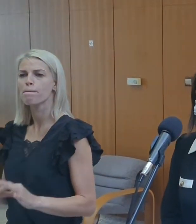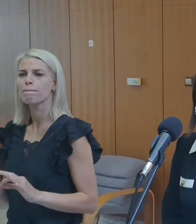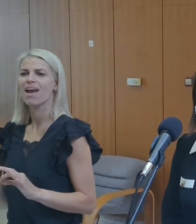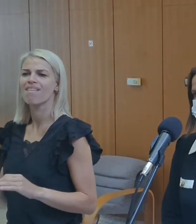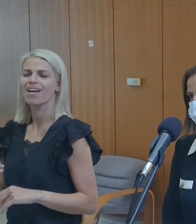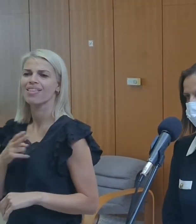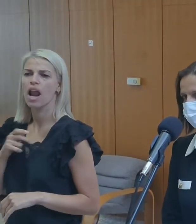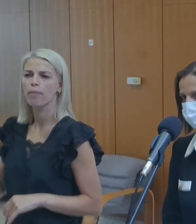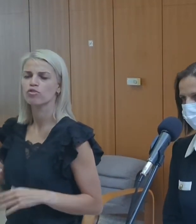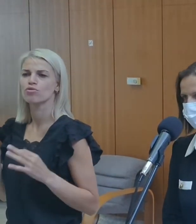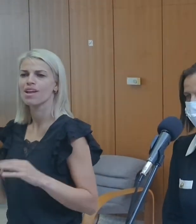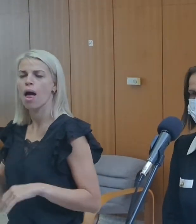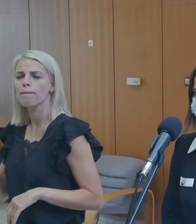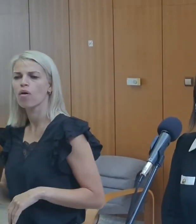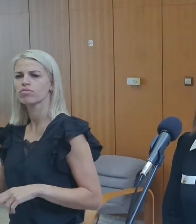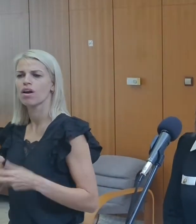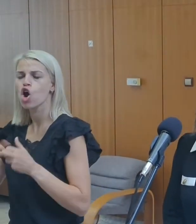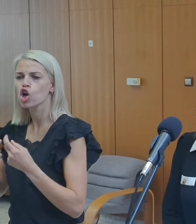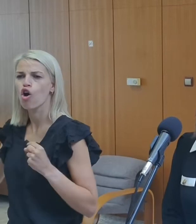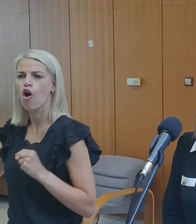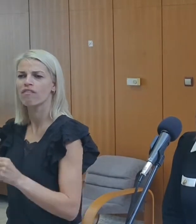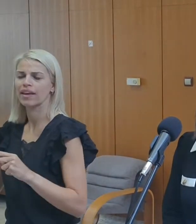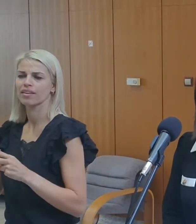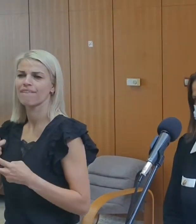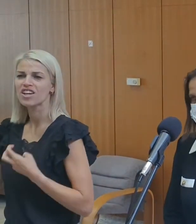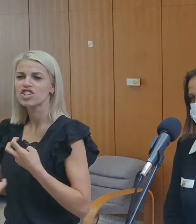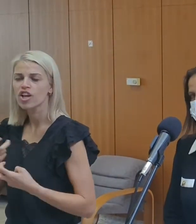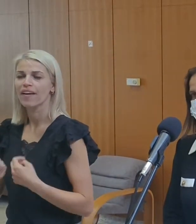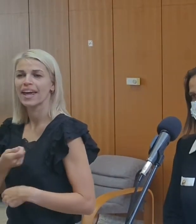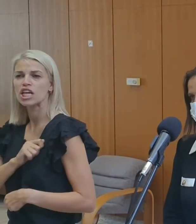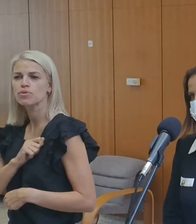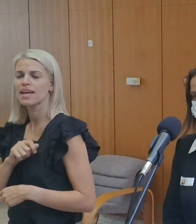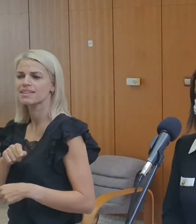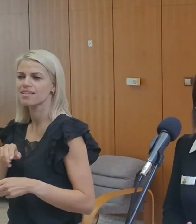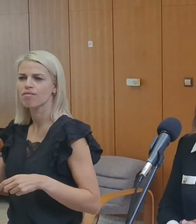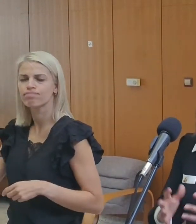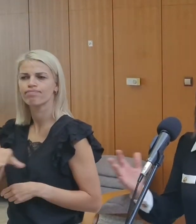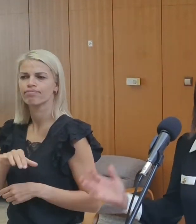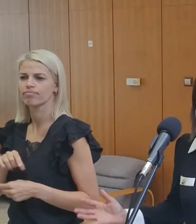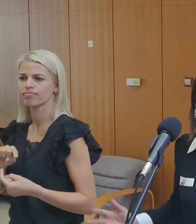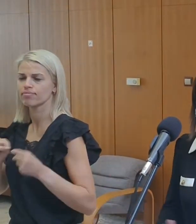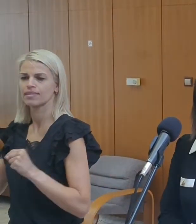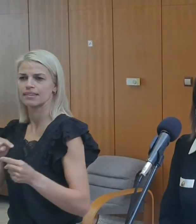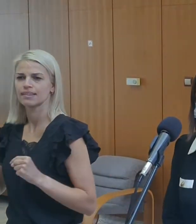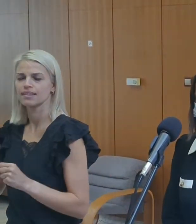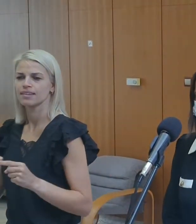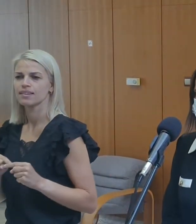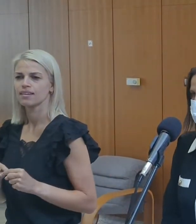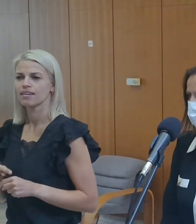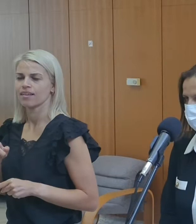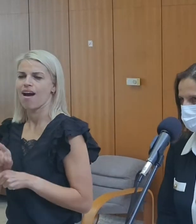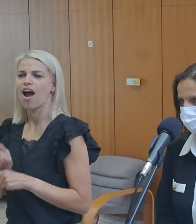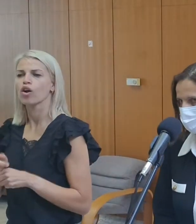generálnou prokurátorou, špeciálnou prokurátorou, vyšetrovateľmi, inšpekciou, v takomto rozsahu